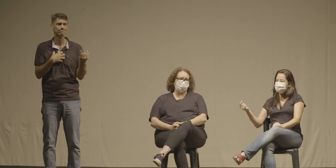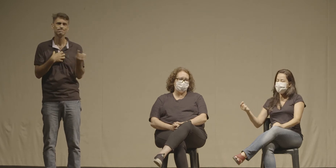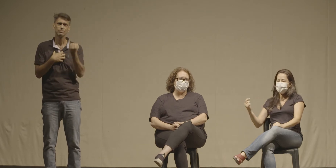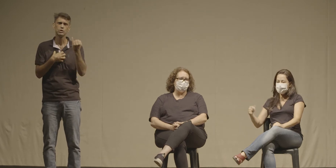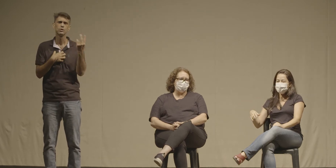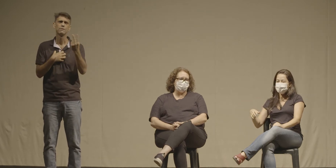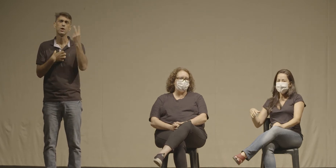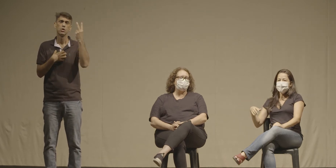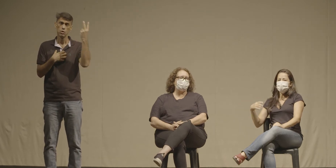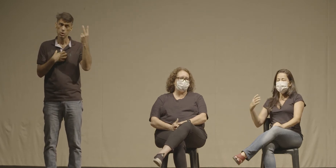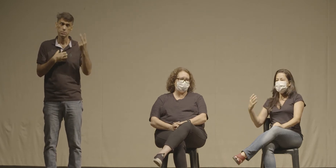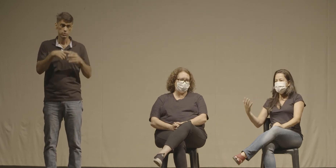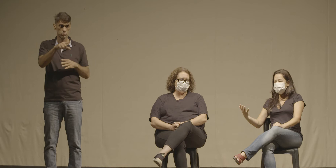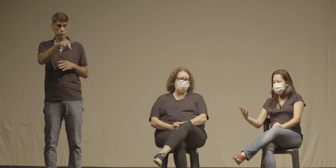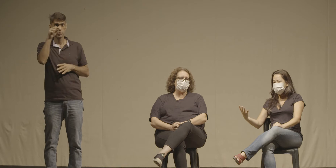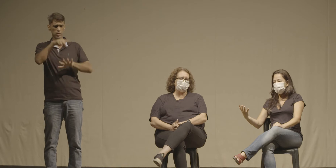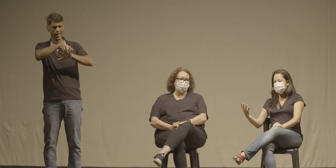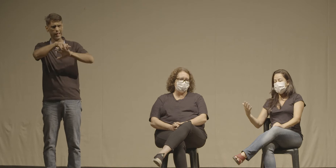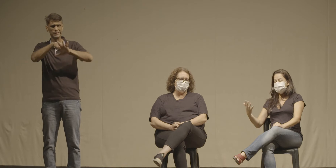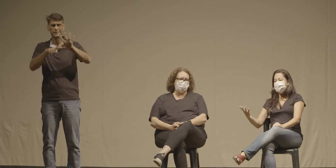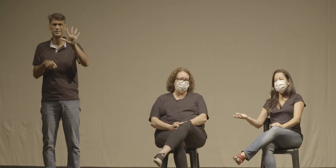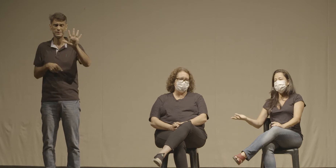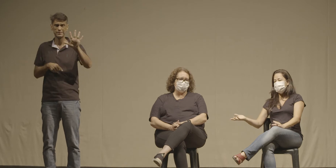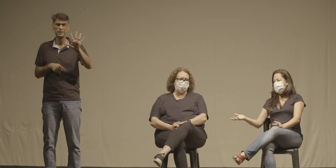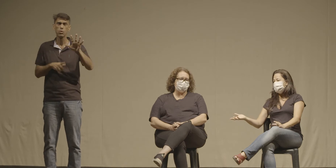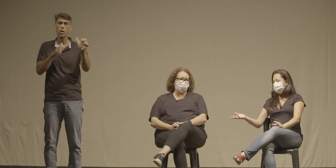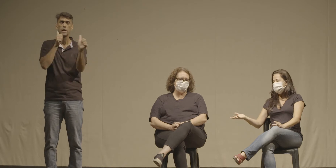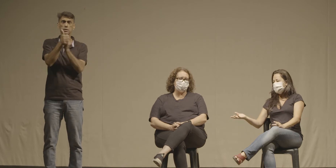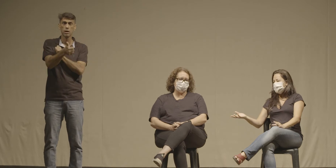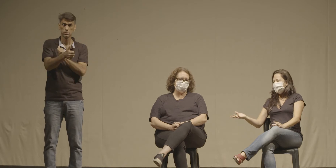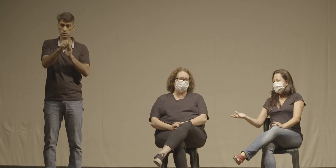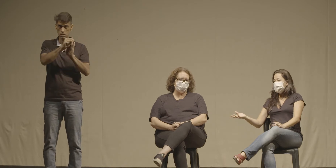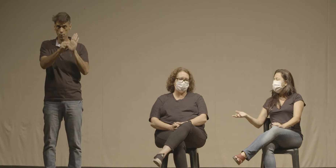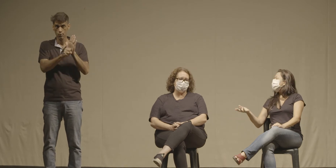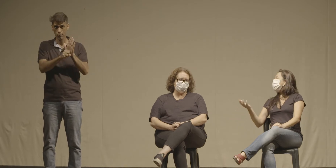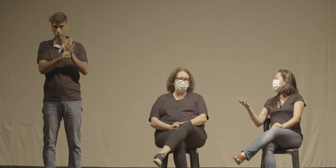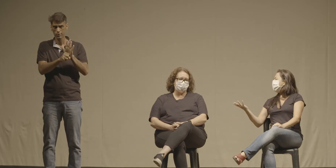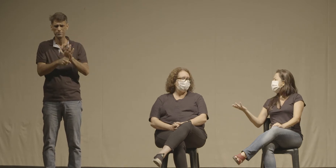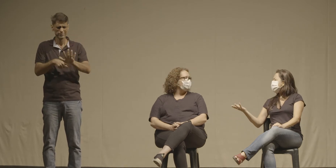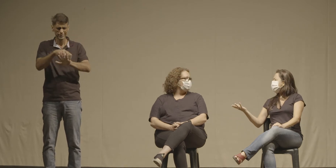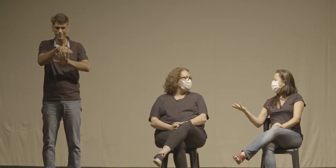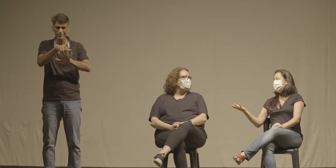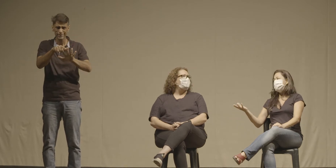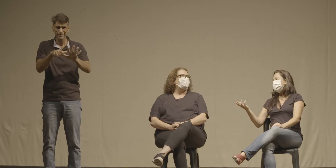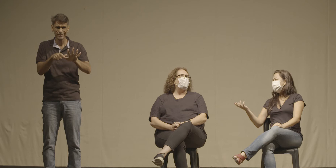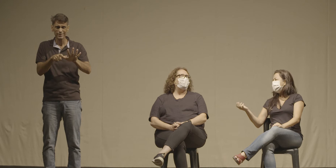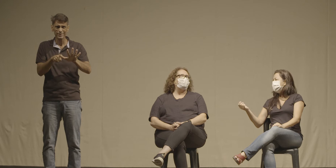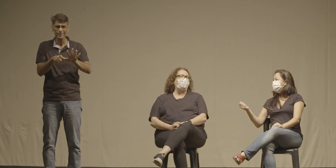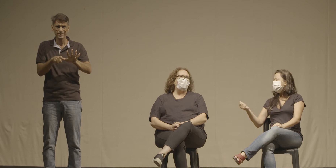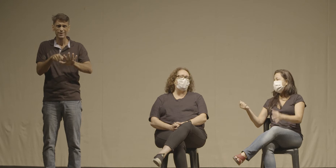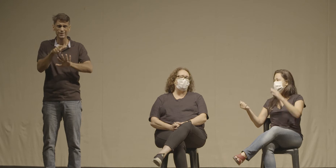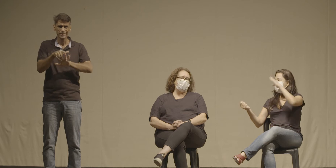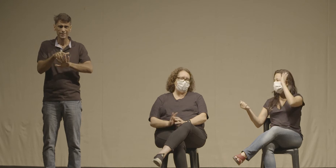quando ela foi eleita uma das 5 atletas do século. E junto com quem, Silvia? Que